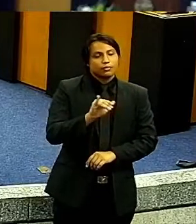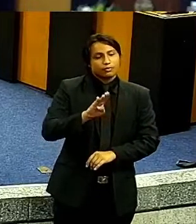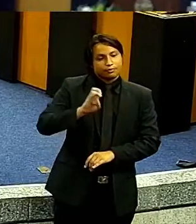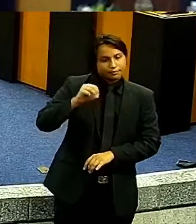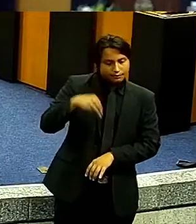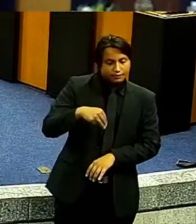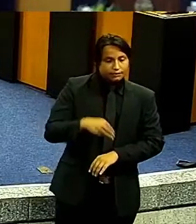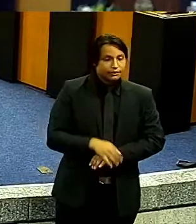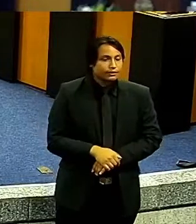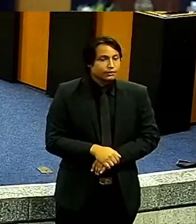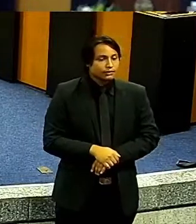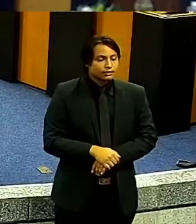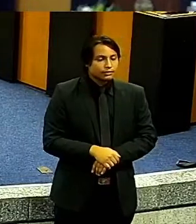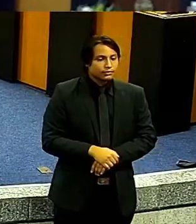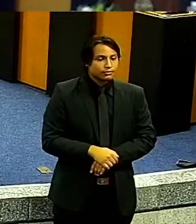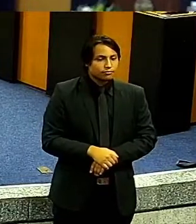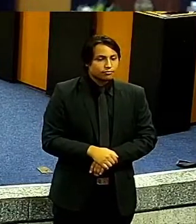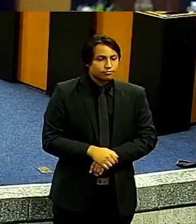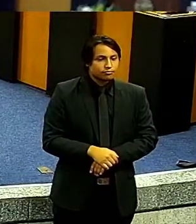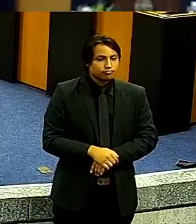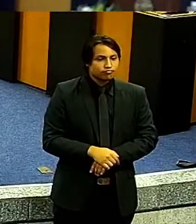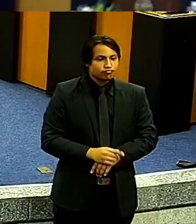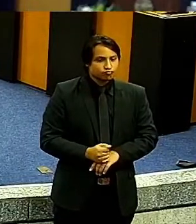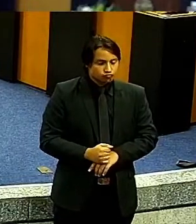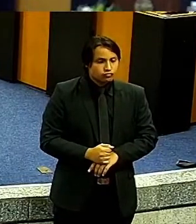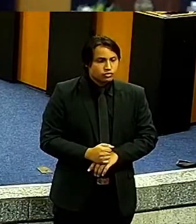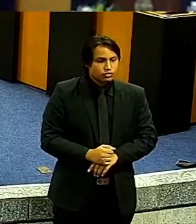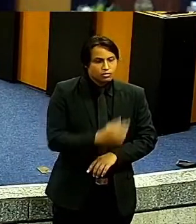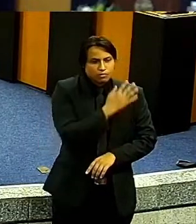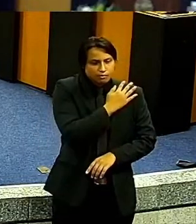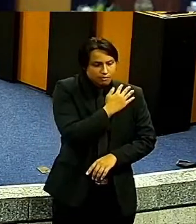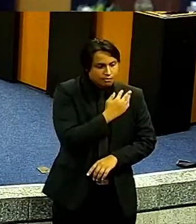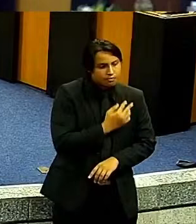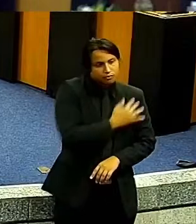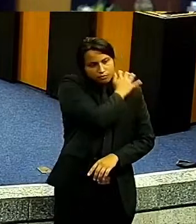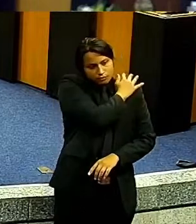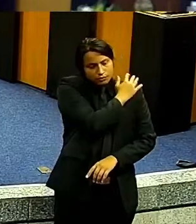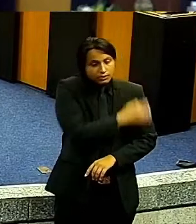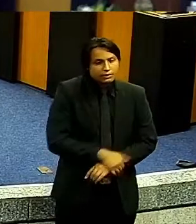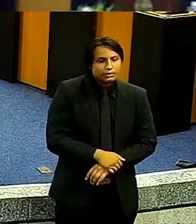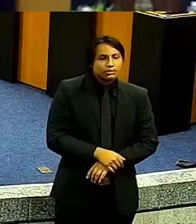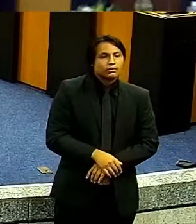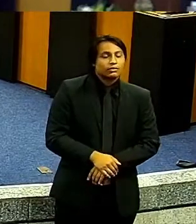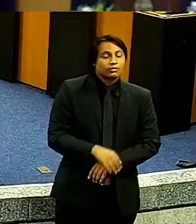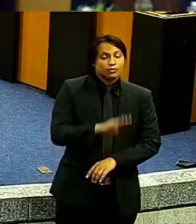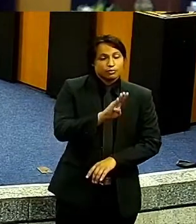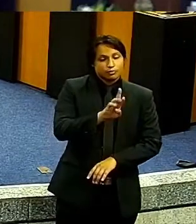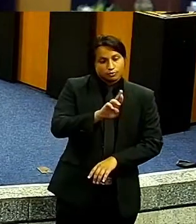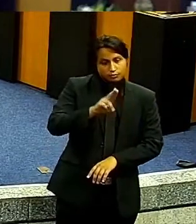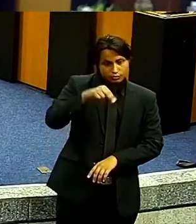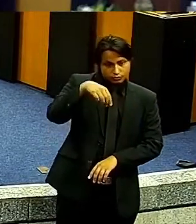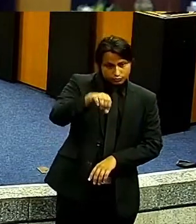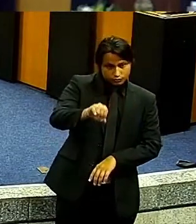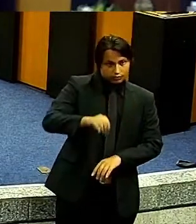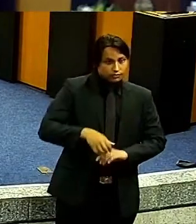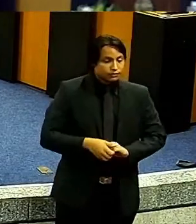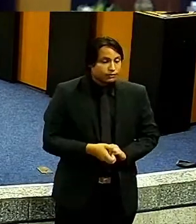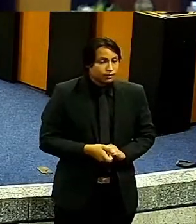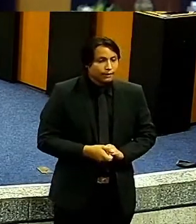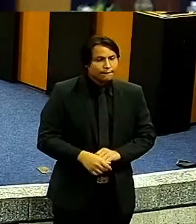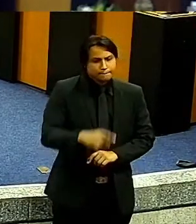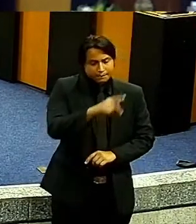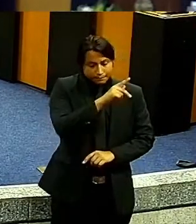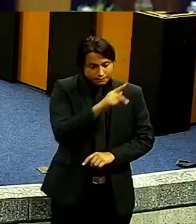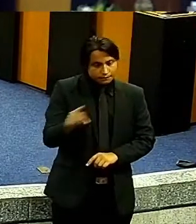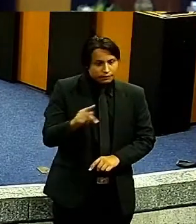Filho o comandante do 24 B Tenente Coronel Bruno leiros Peixoto o